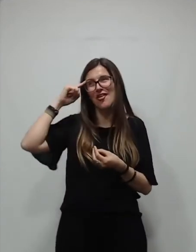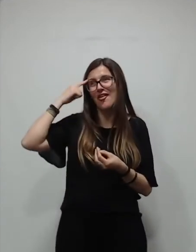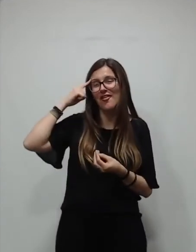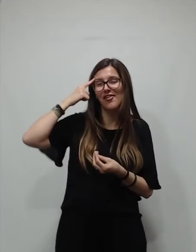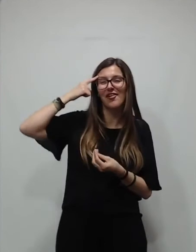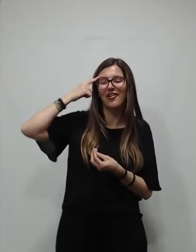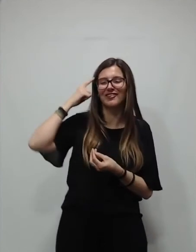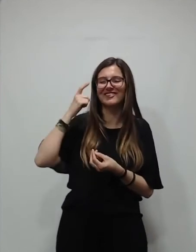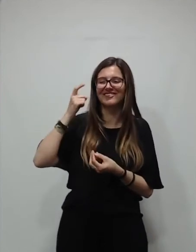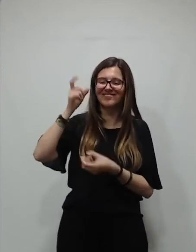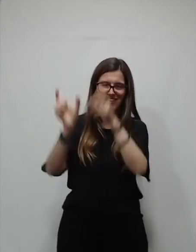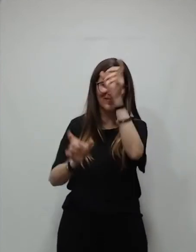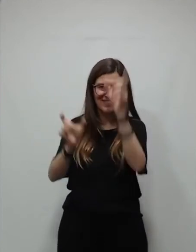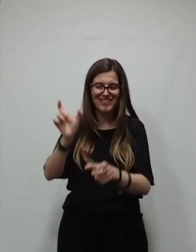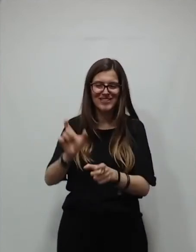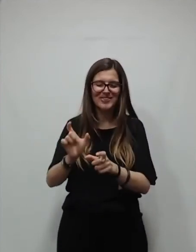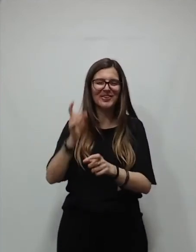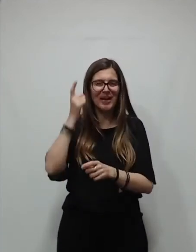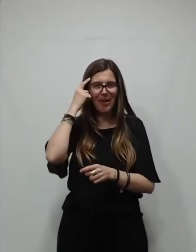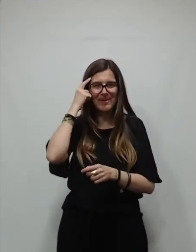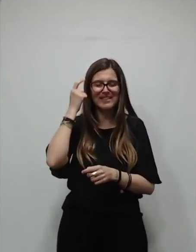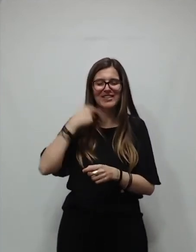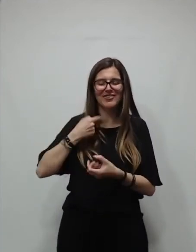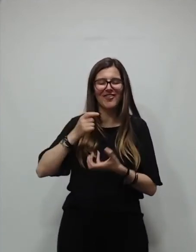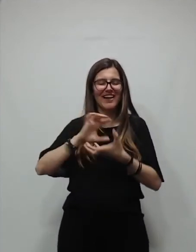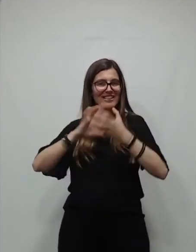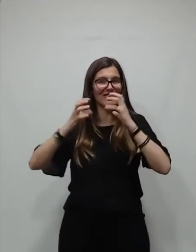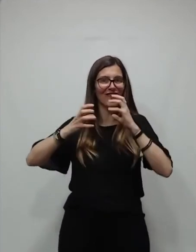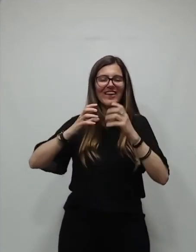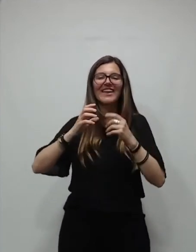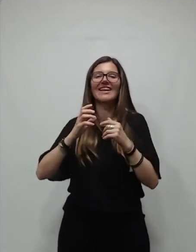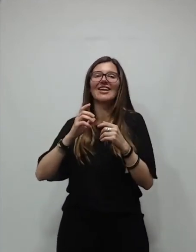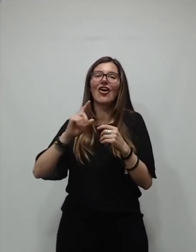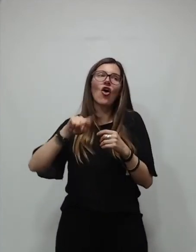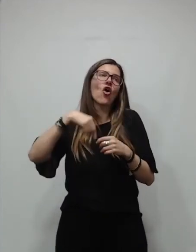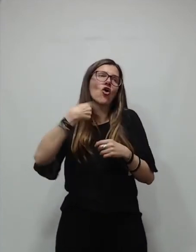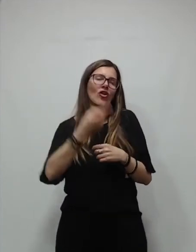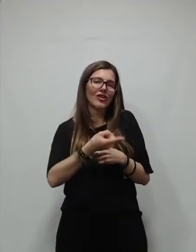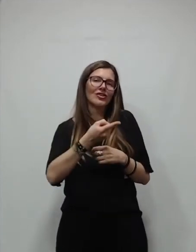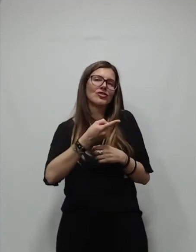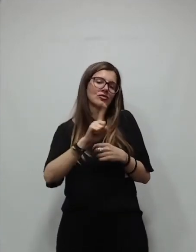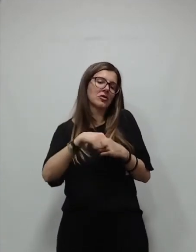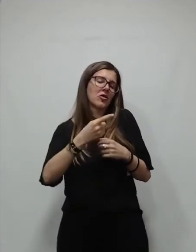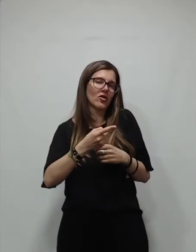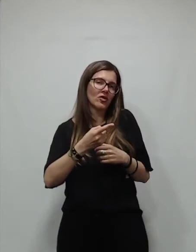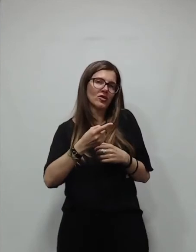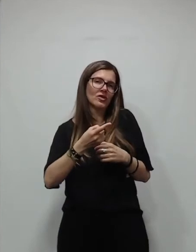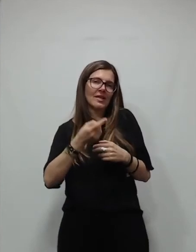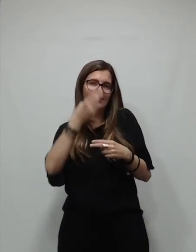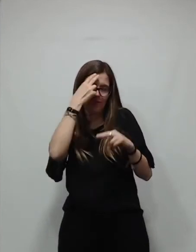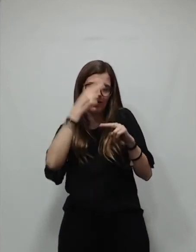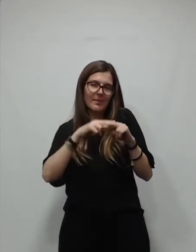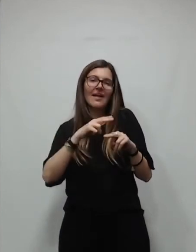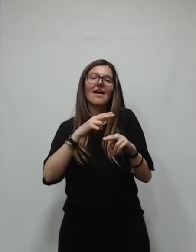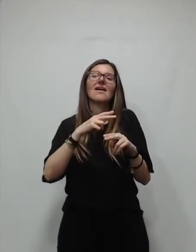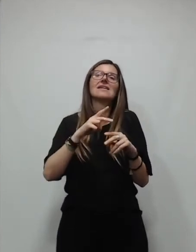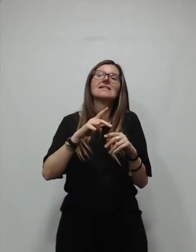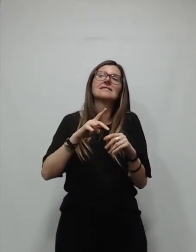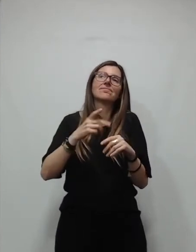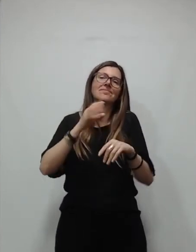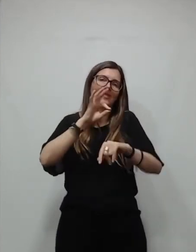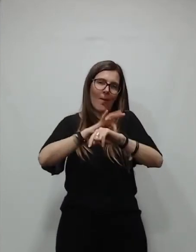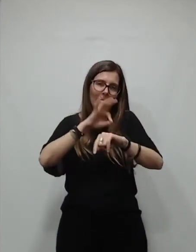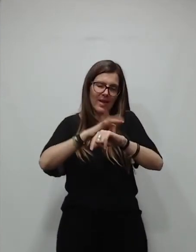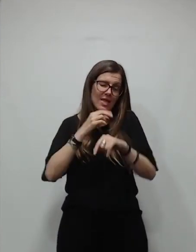sociedad. Yo, esquizofrénico paranoide, otros tendrán otras patologías dichas por las autoridades